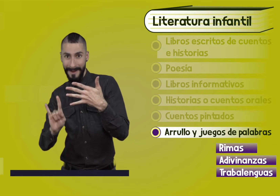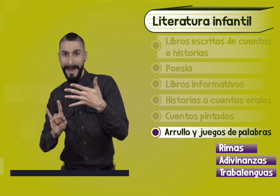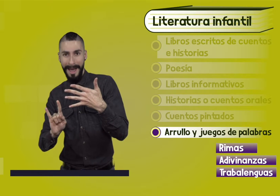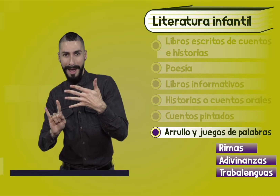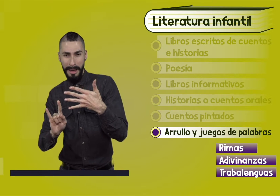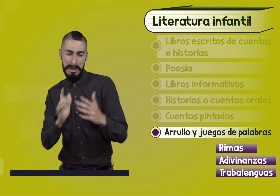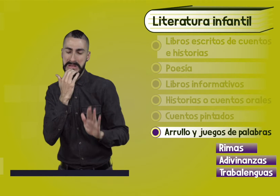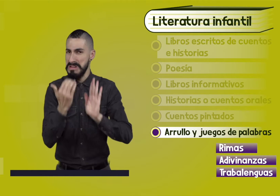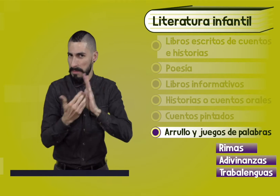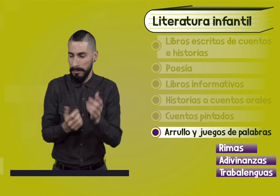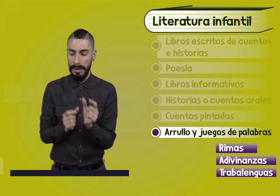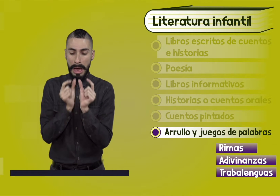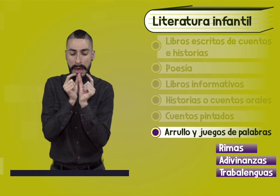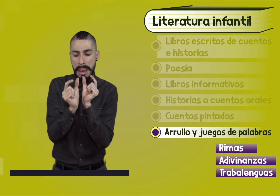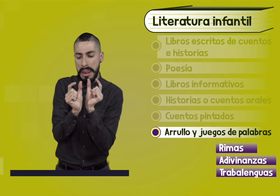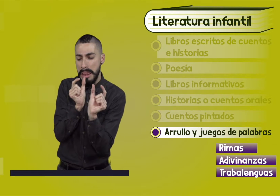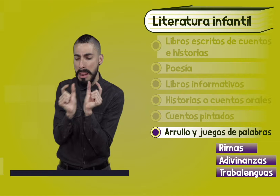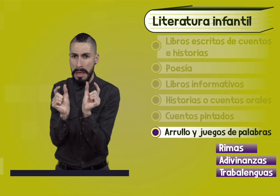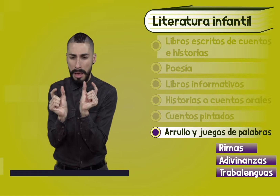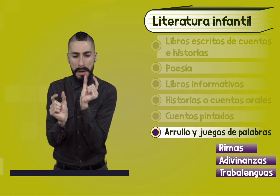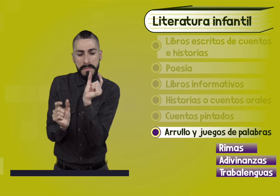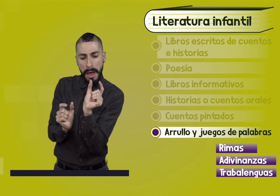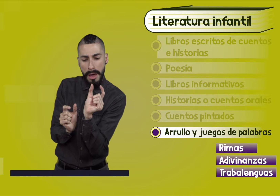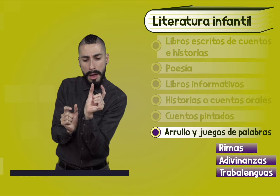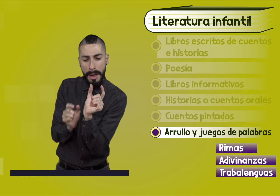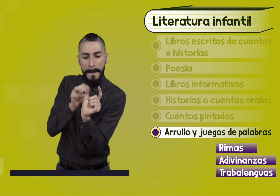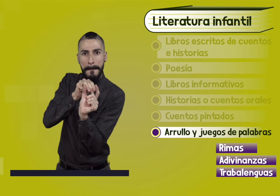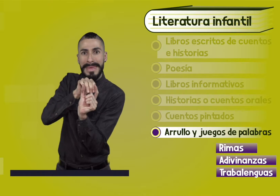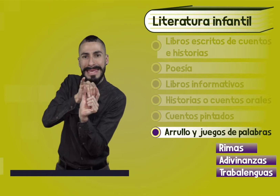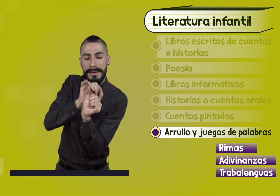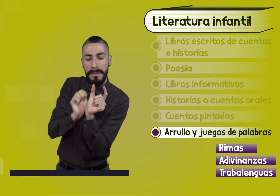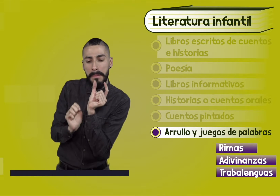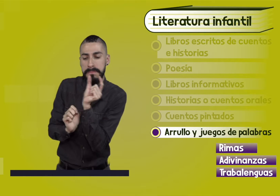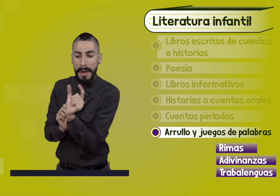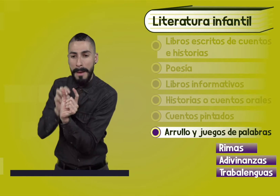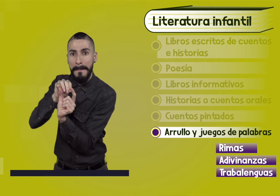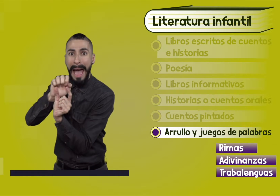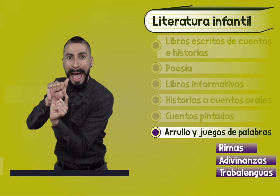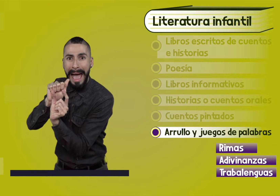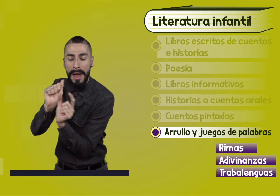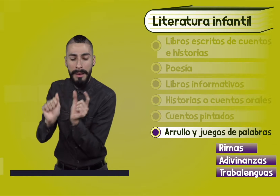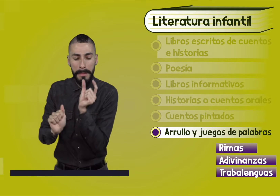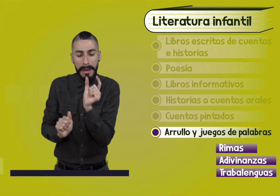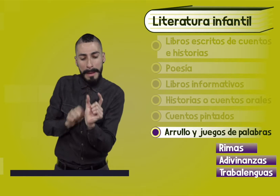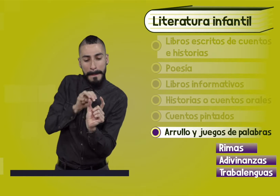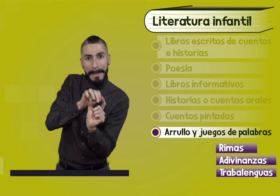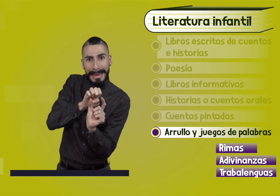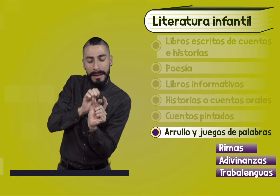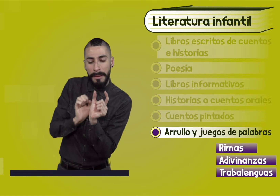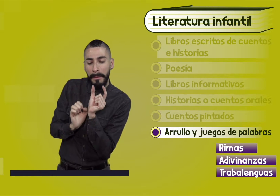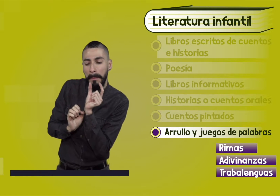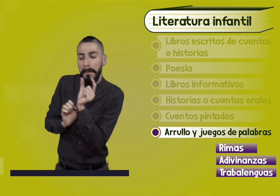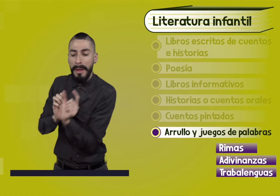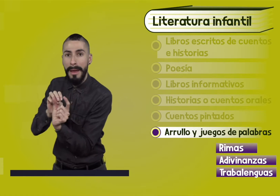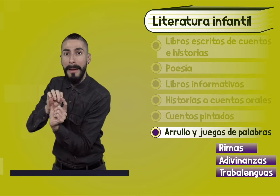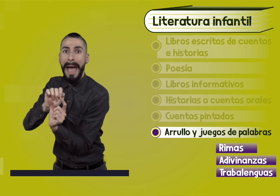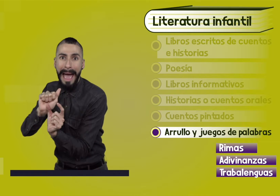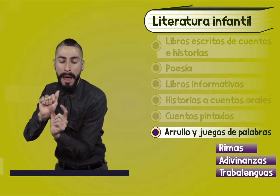auditiva. Consiste en utilizar vocales o sílabas parecidas que se repiten en diferentes palabras con el objetivo de no equivocarse, dado el